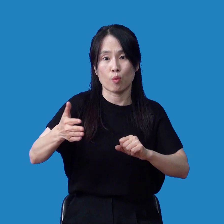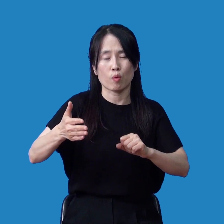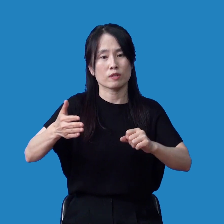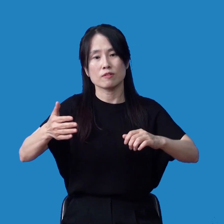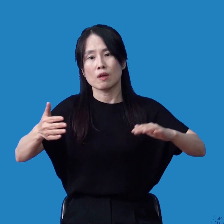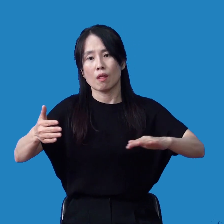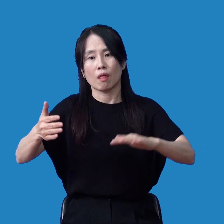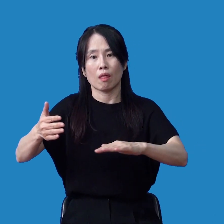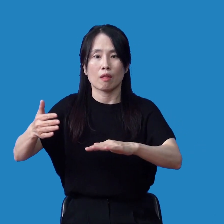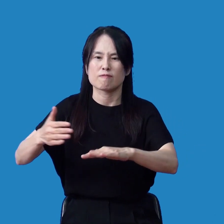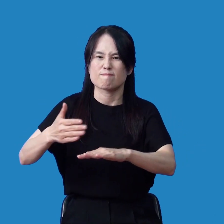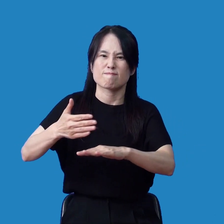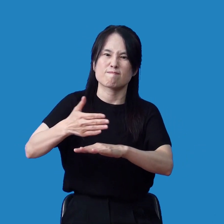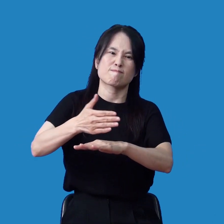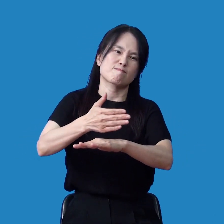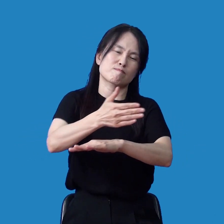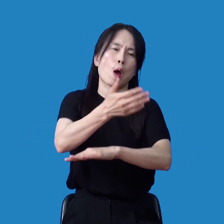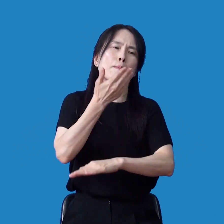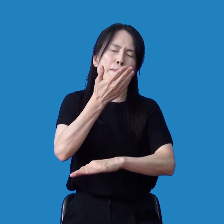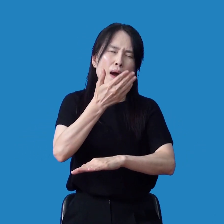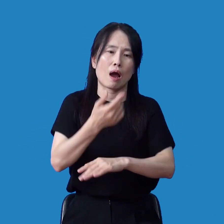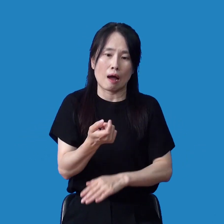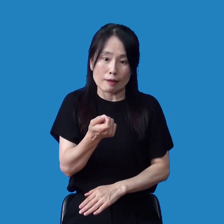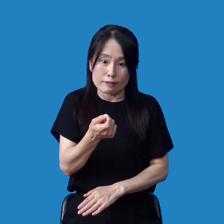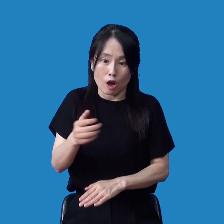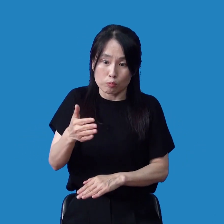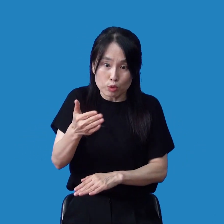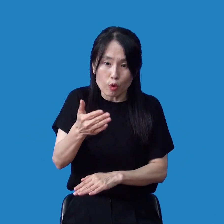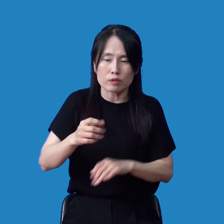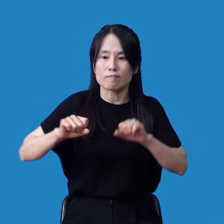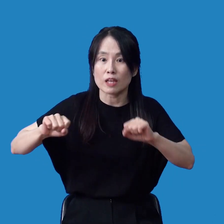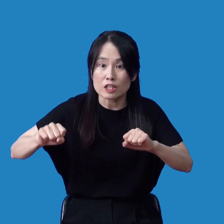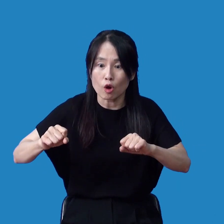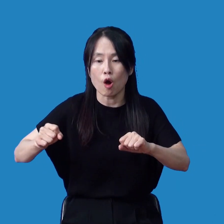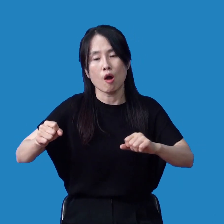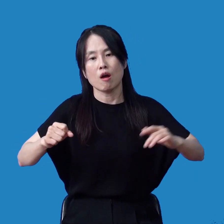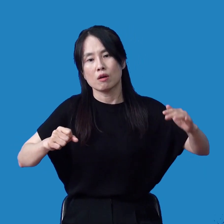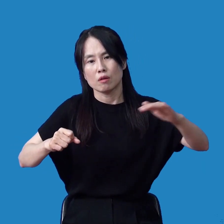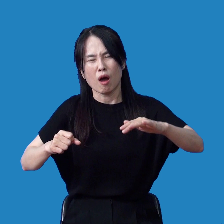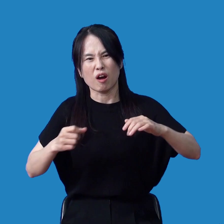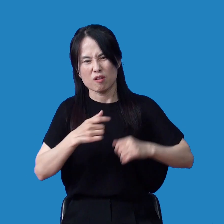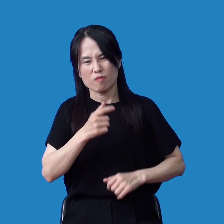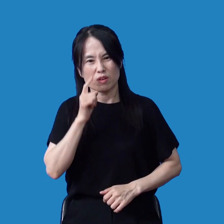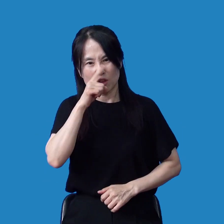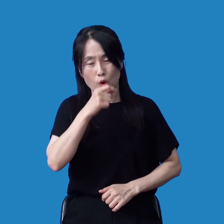않습니까? 아무리 작은 송사리라도 살아있는 고기는 탕류를 거슬러 올라갑니다.